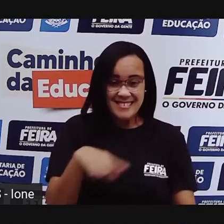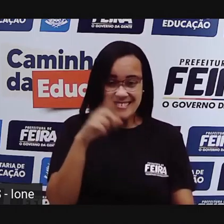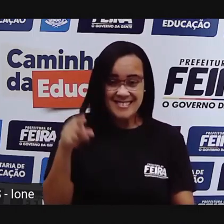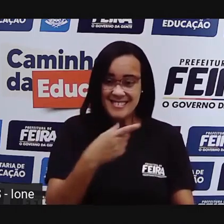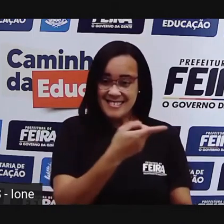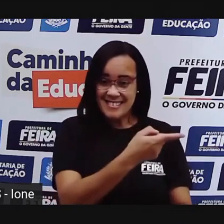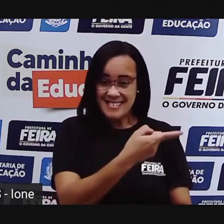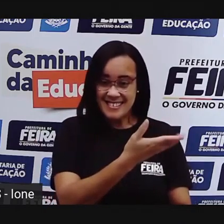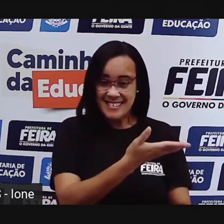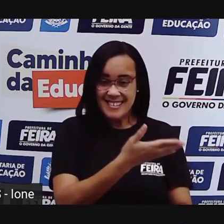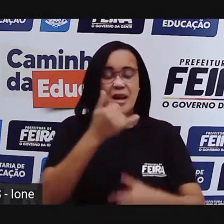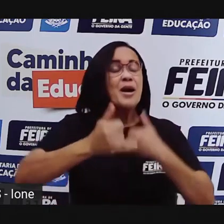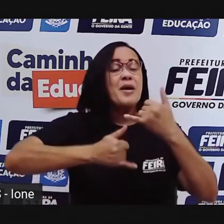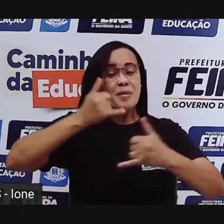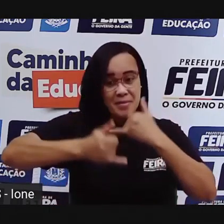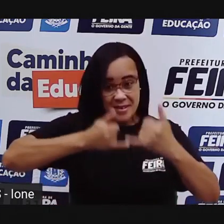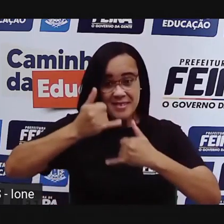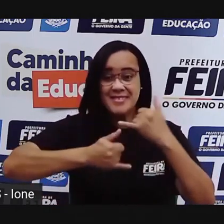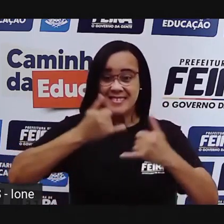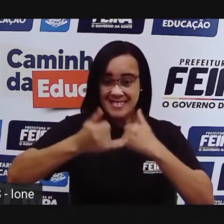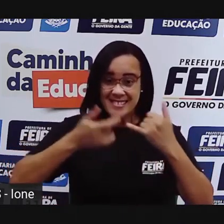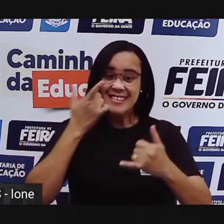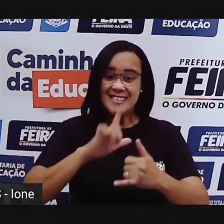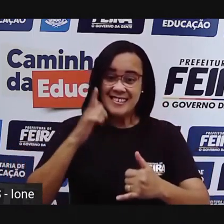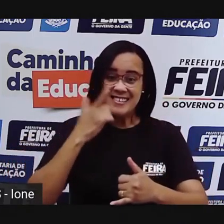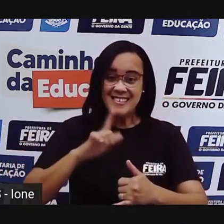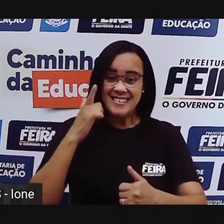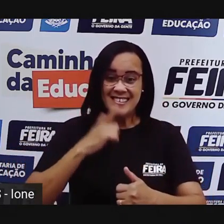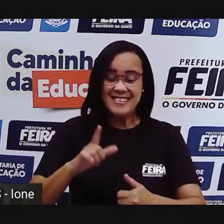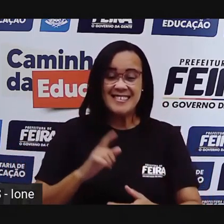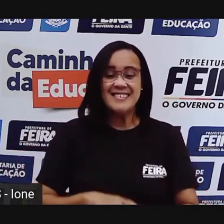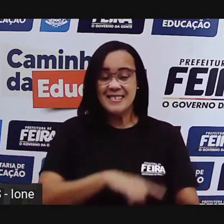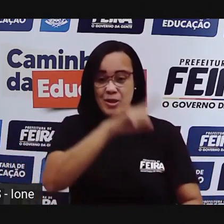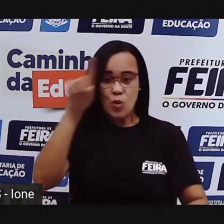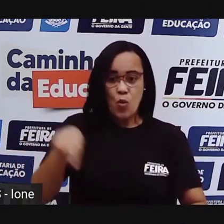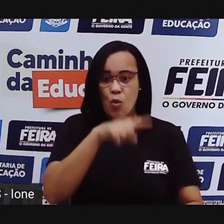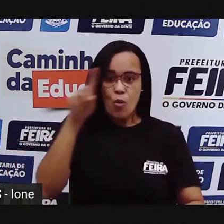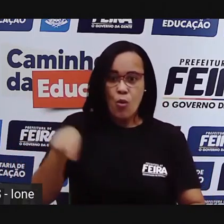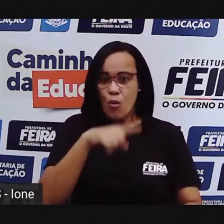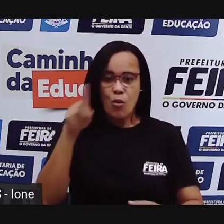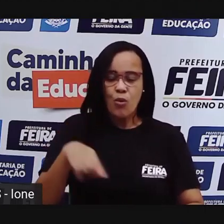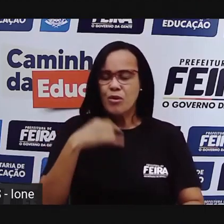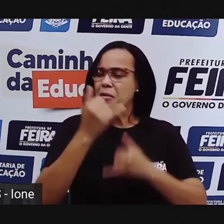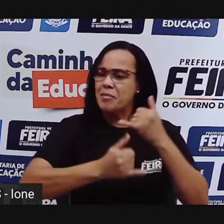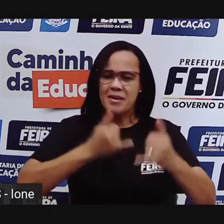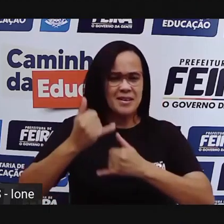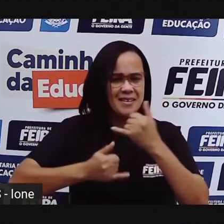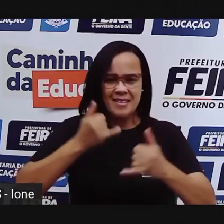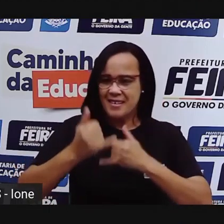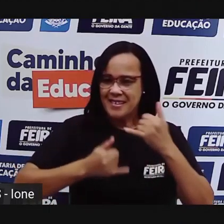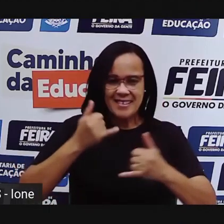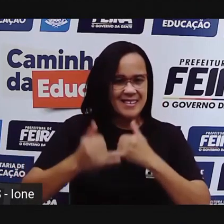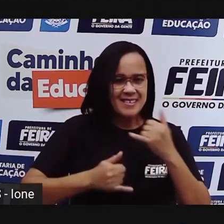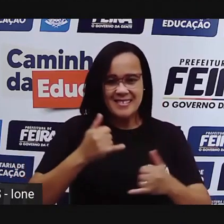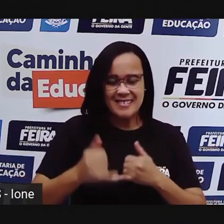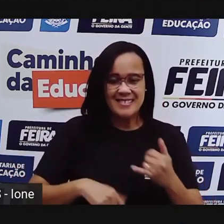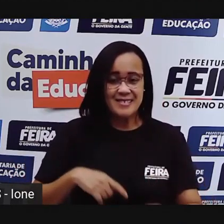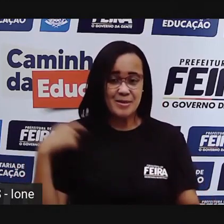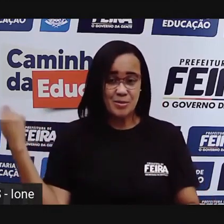olha lá! Olha, o balangandã está rodando! E a gente pode brincar de rodar para frente, de rodar